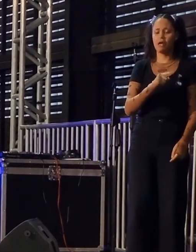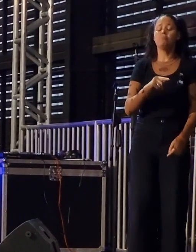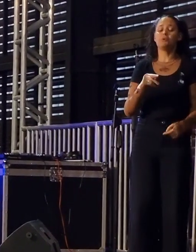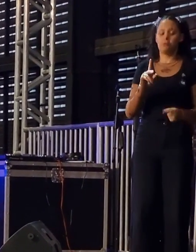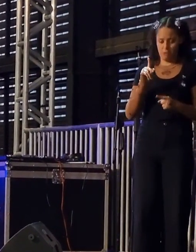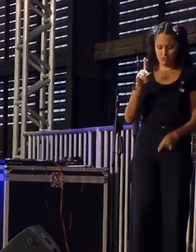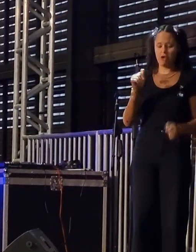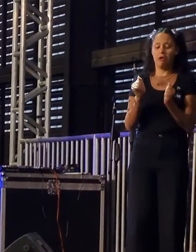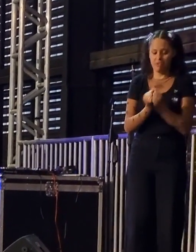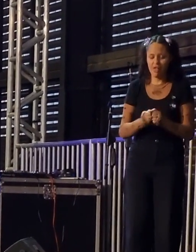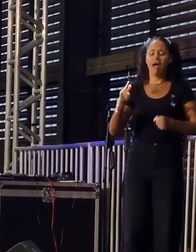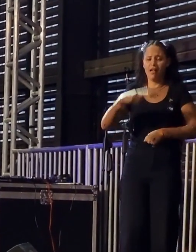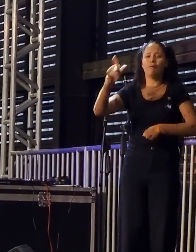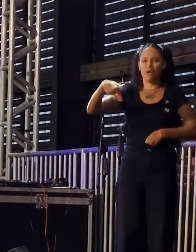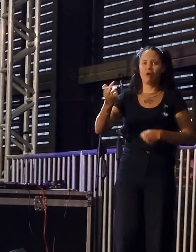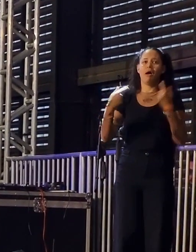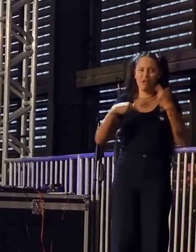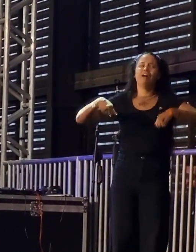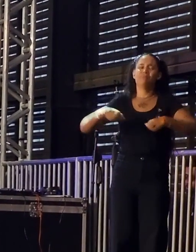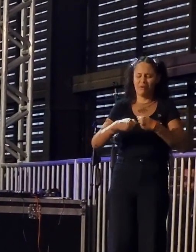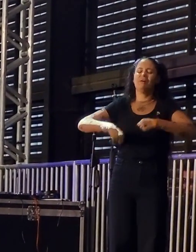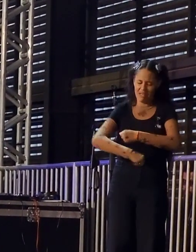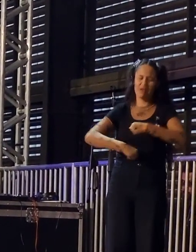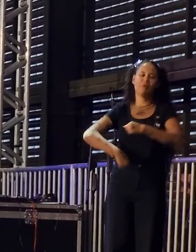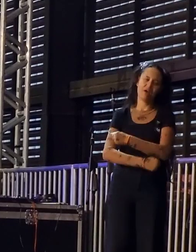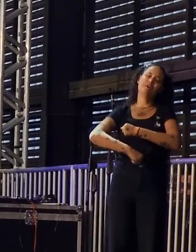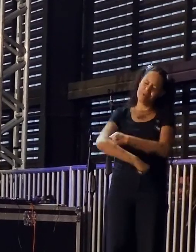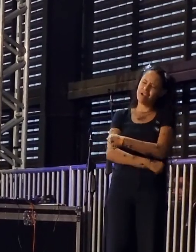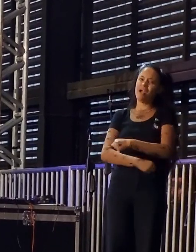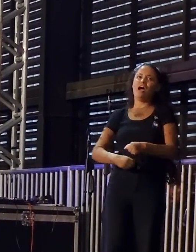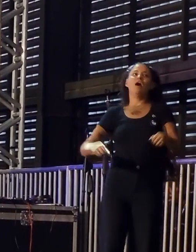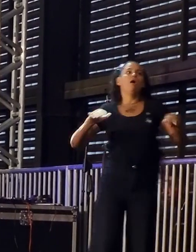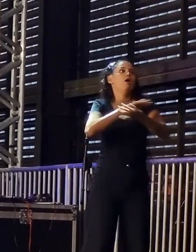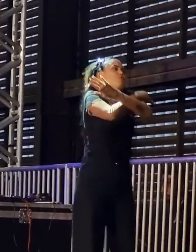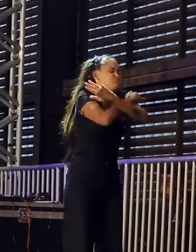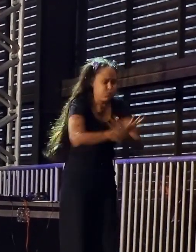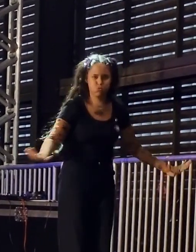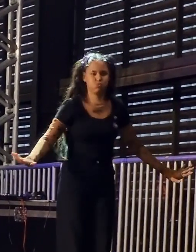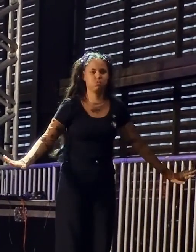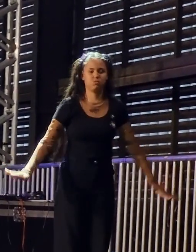Eu estava lá, com o chave, e aí, meu, eu vou ter que segurar, né? Chega!